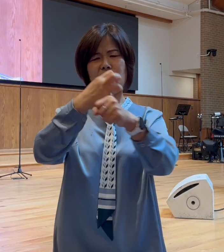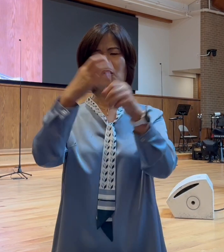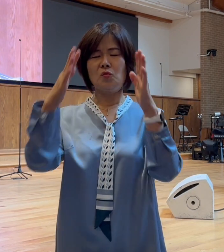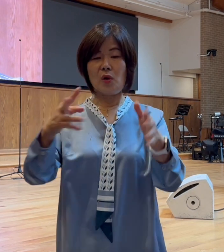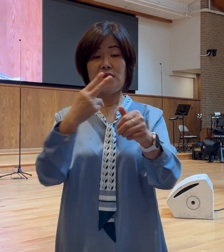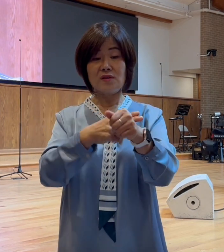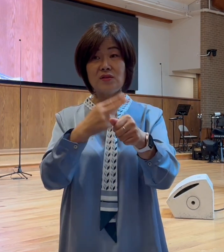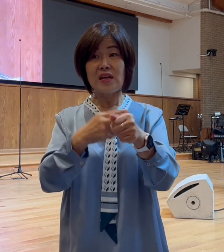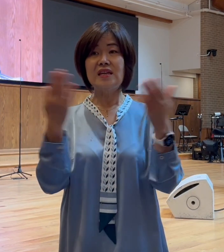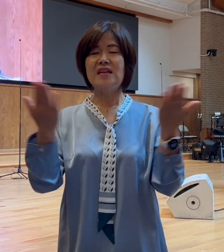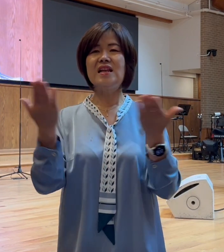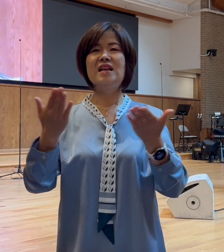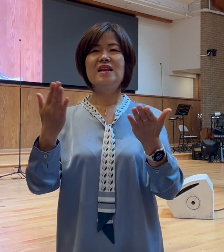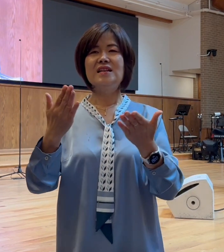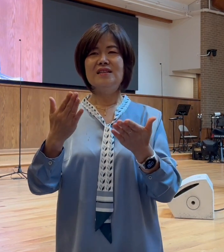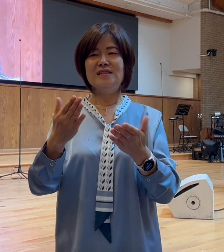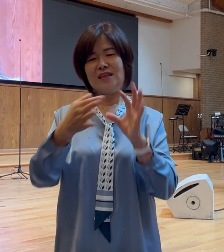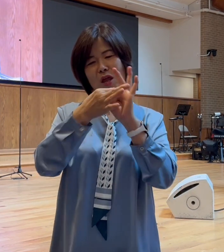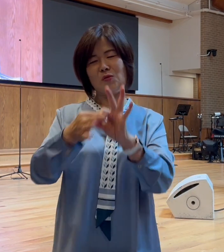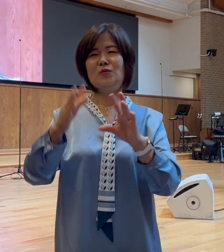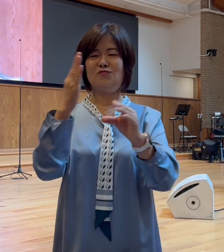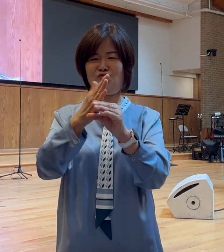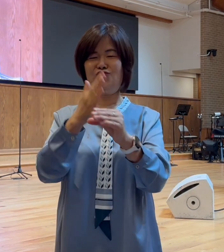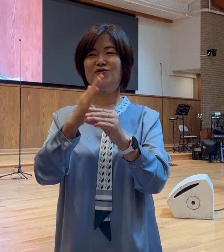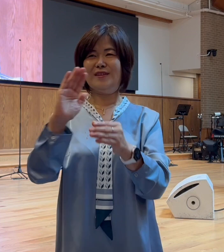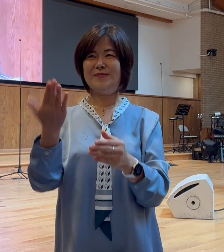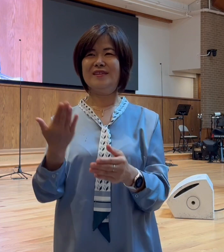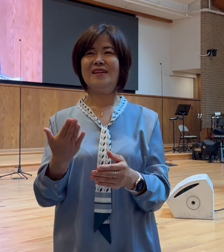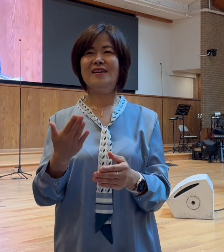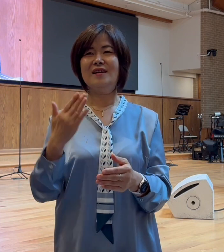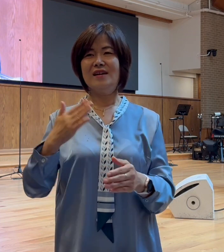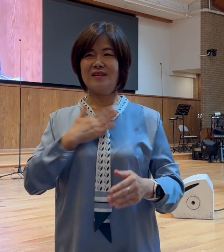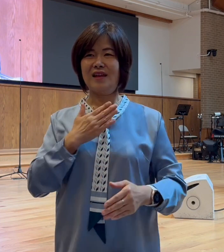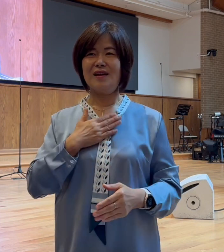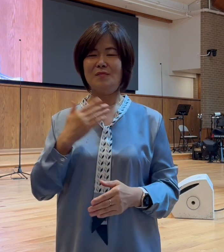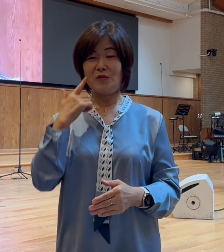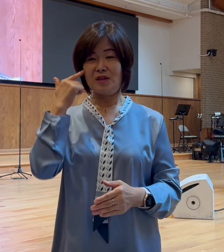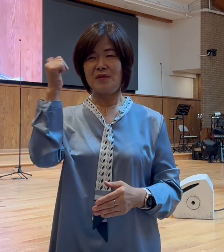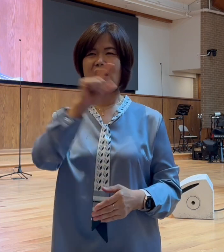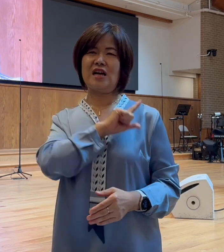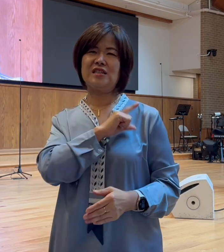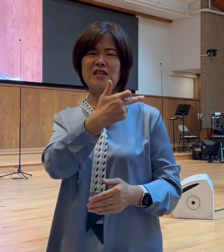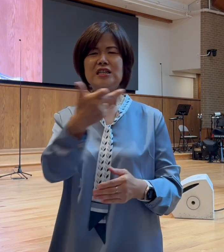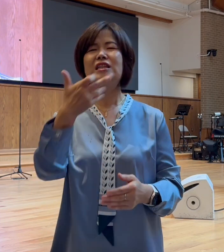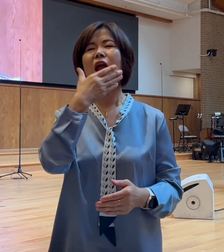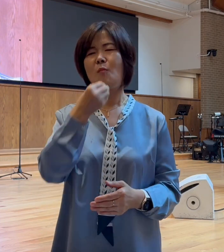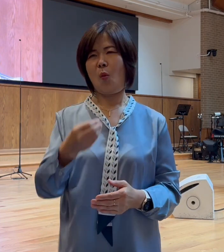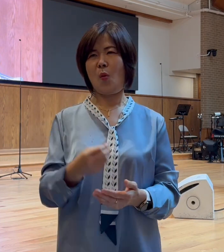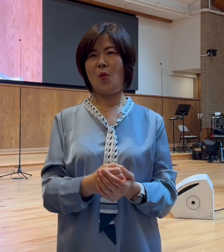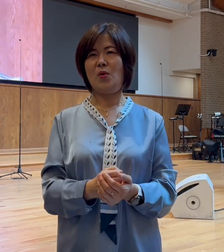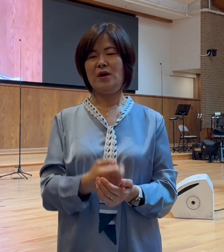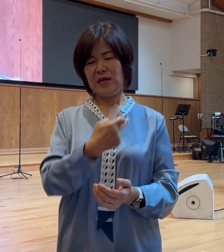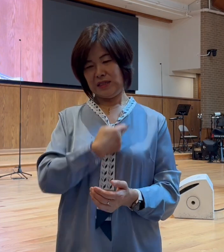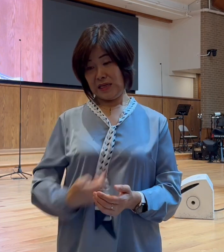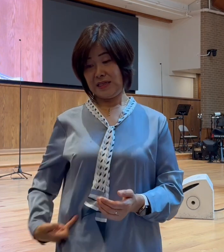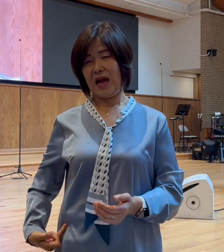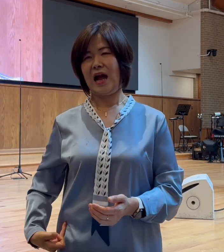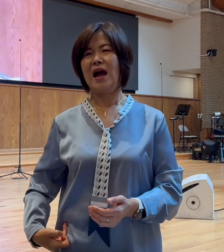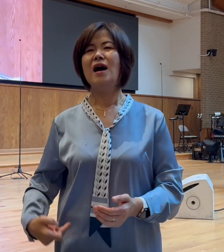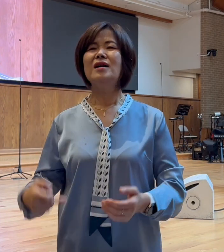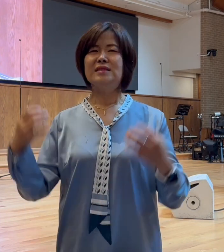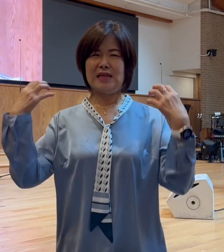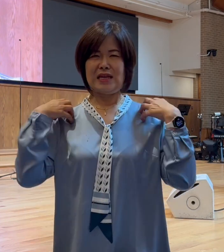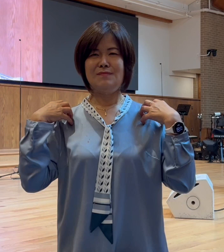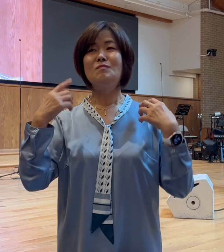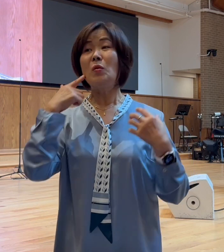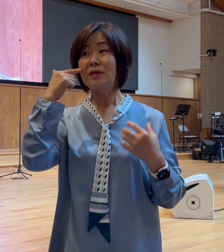선생 일을 하고 있습니다. 제게 가장 큰 행복은 제자가 담임